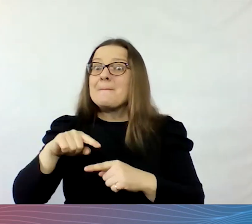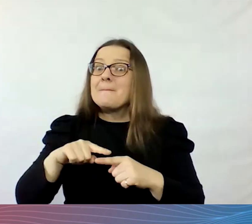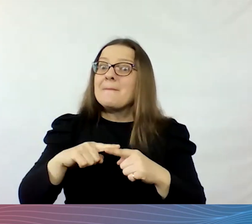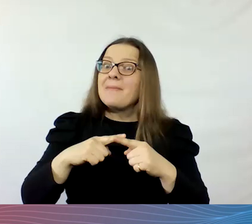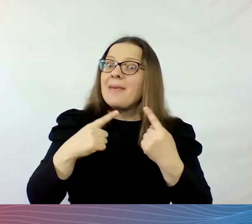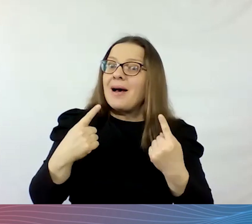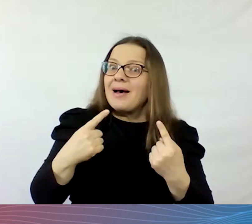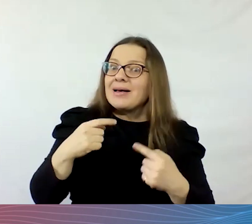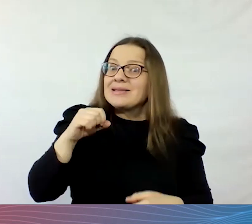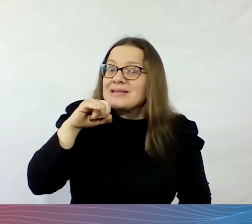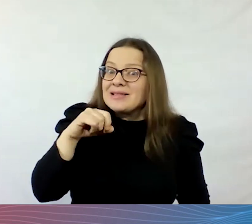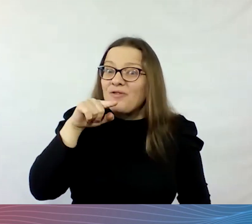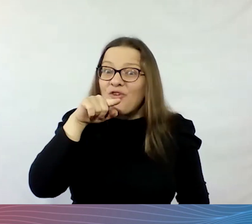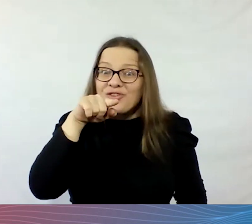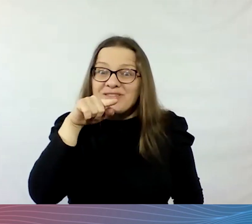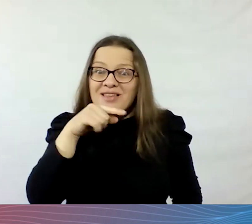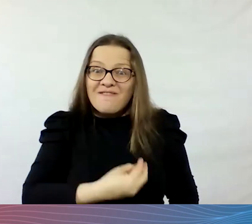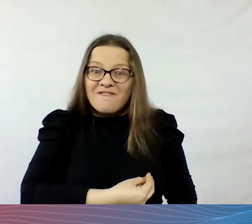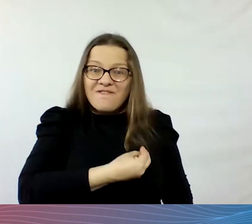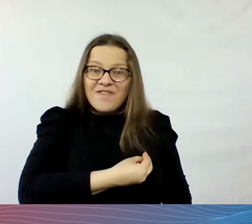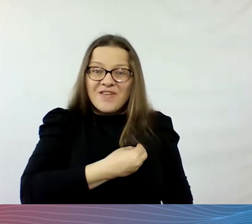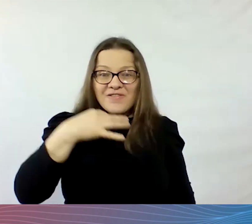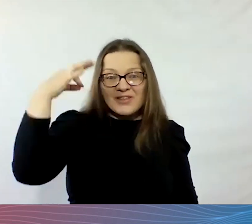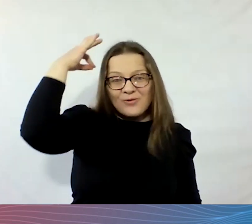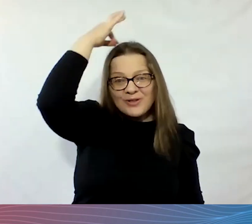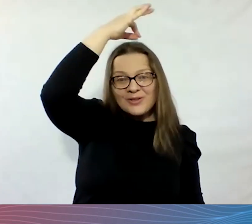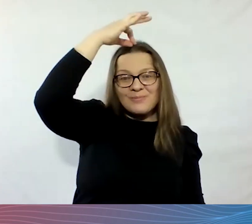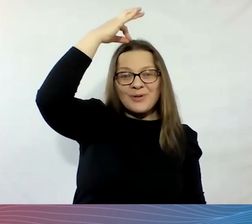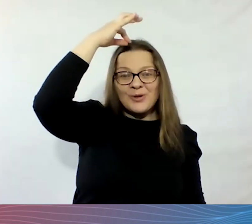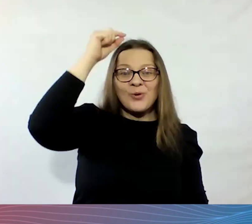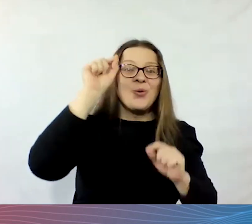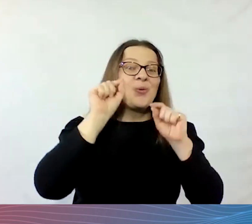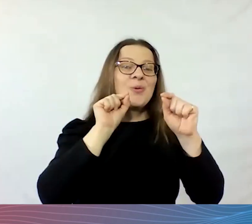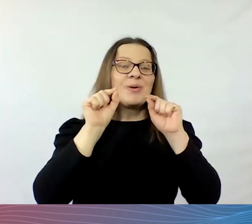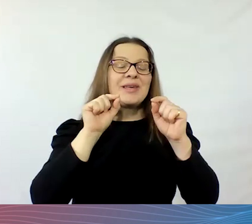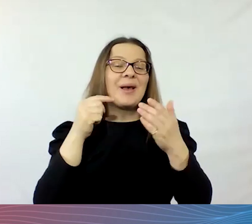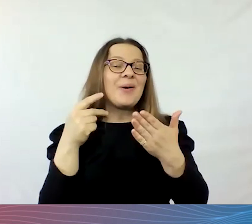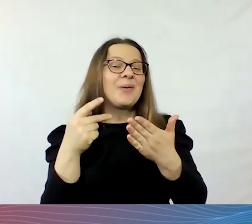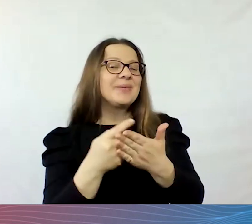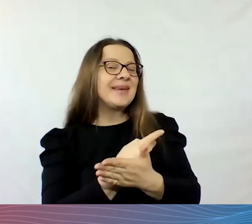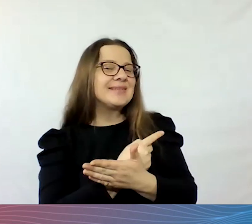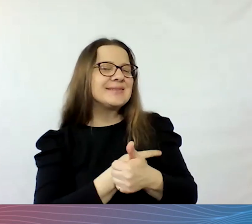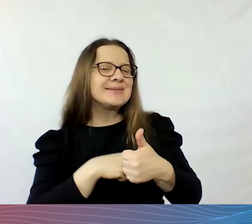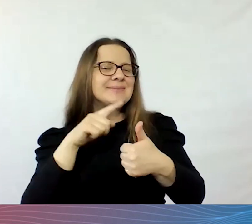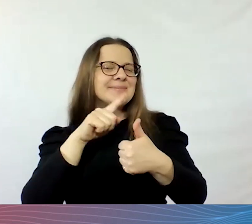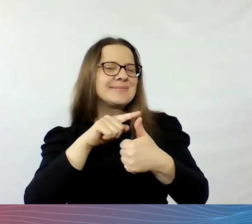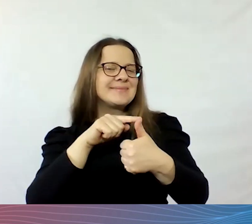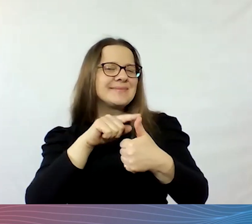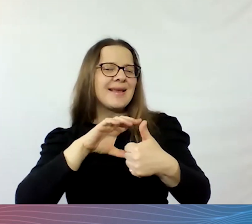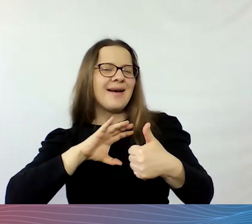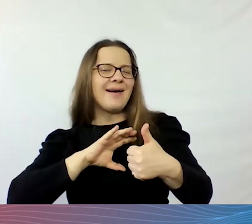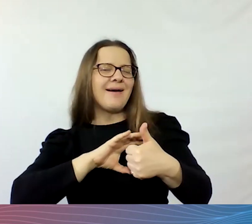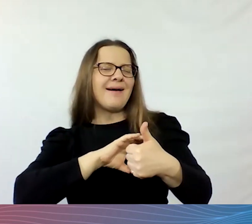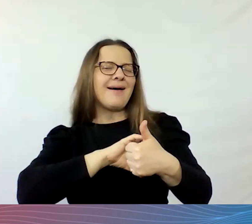Espírito, o fruto do Espírito é amor. Irmão, nós temos amor. Sabe, quanto